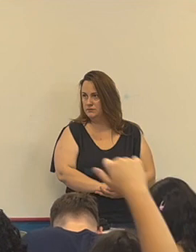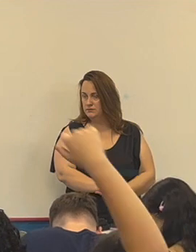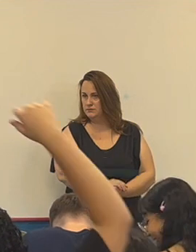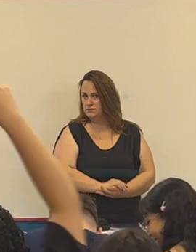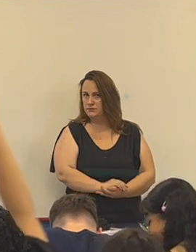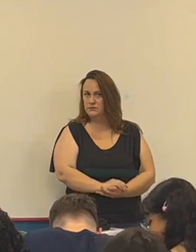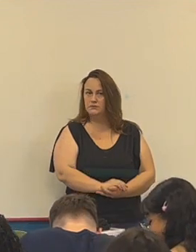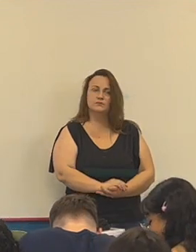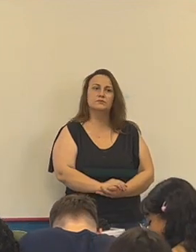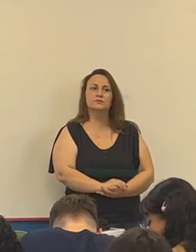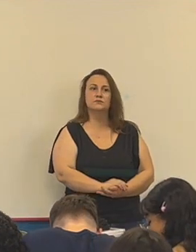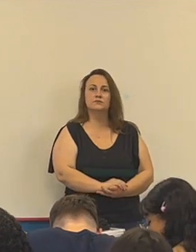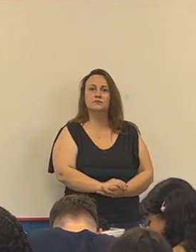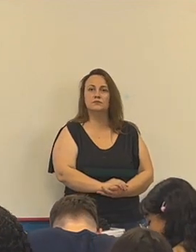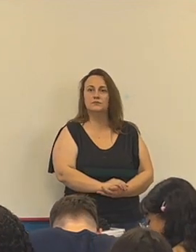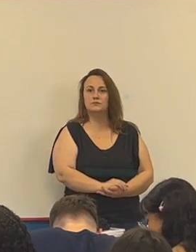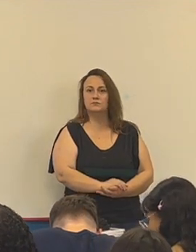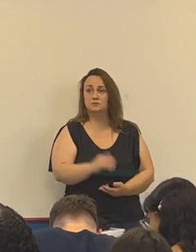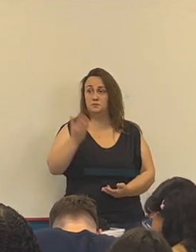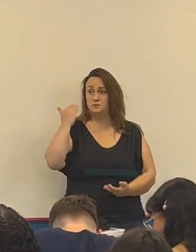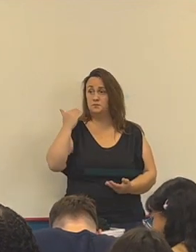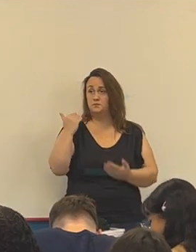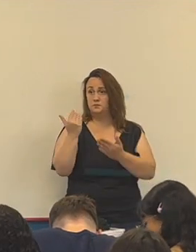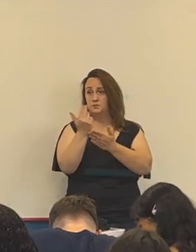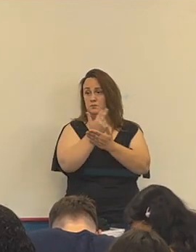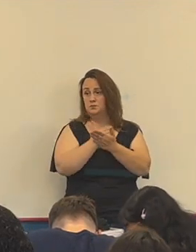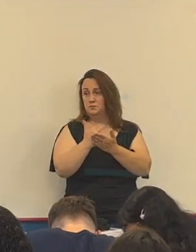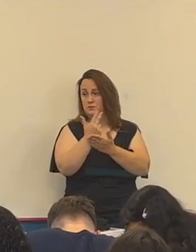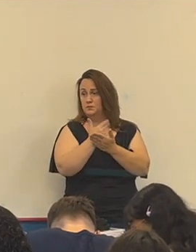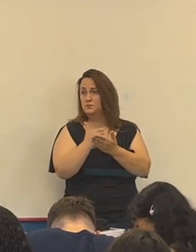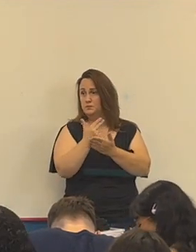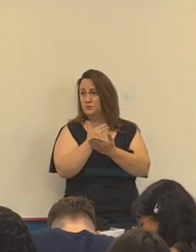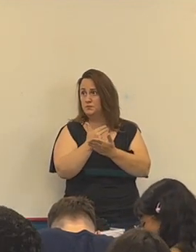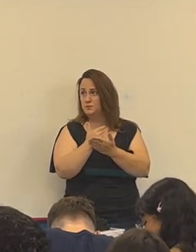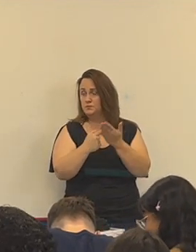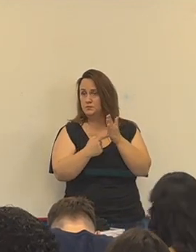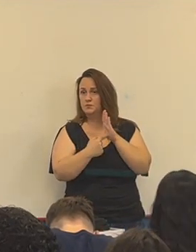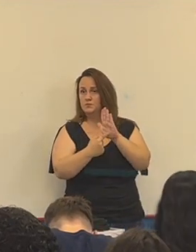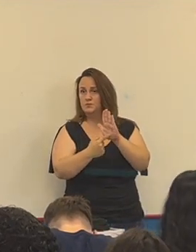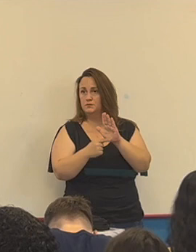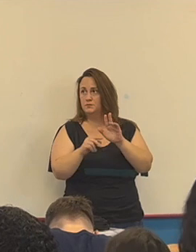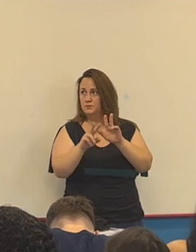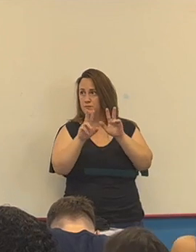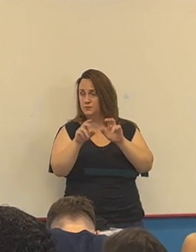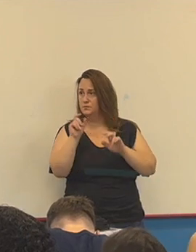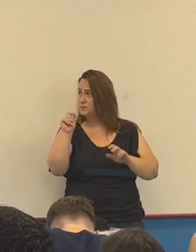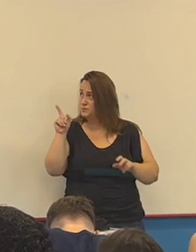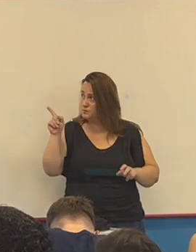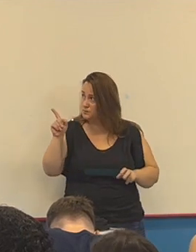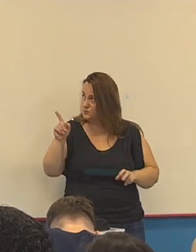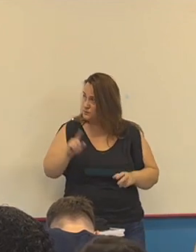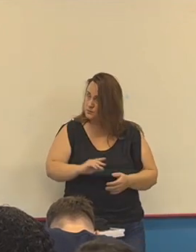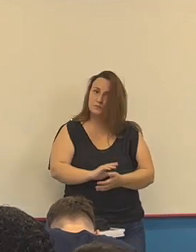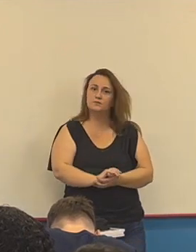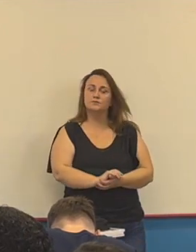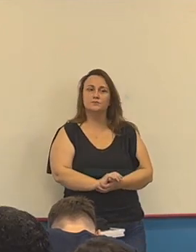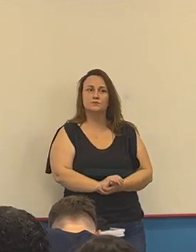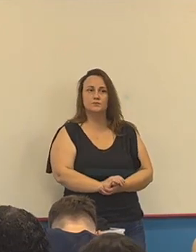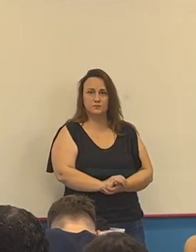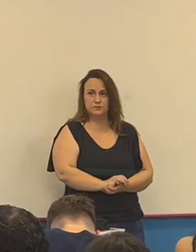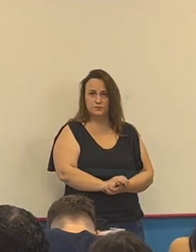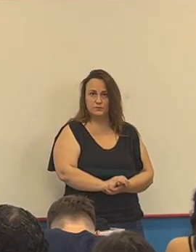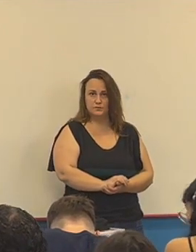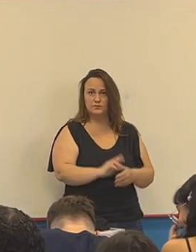Quando eu pintei o trabalho Aproximação Forçada, que fala sobre esse trabalho aqui, que fala